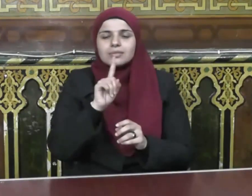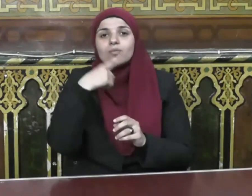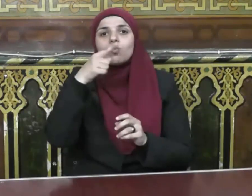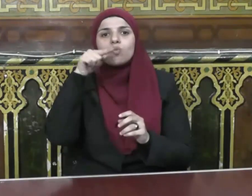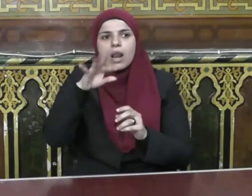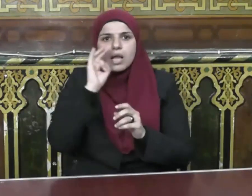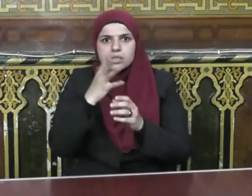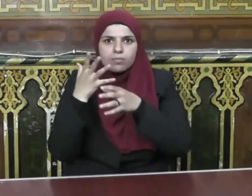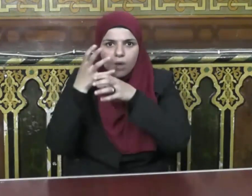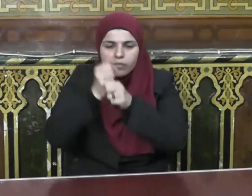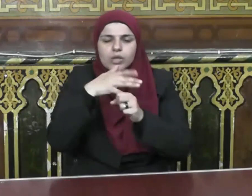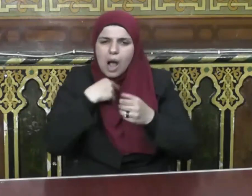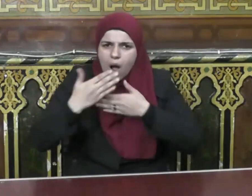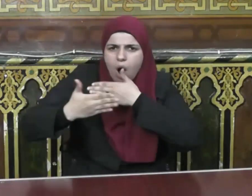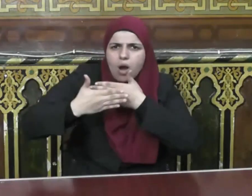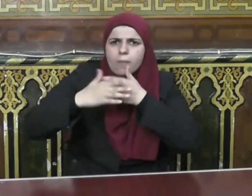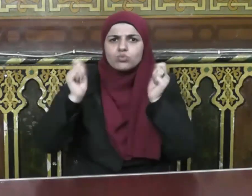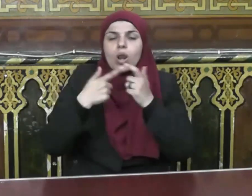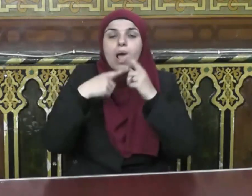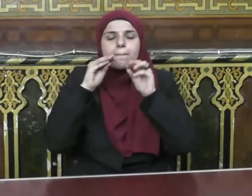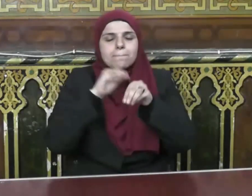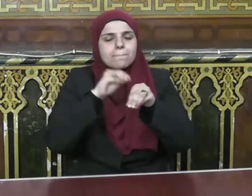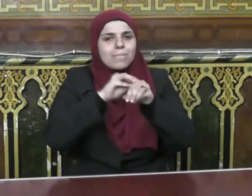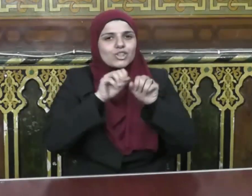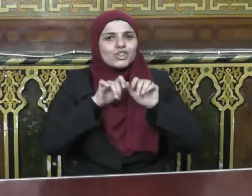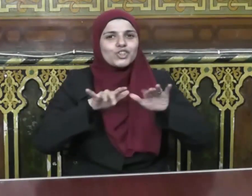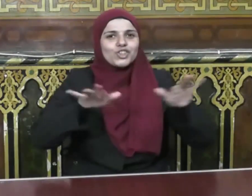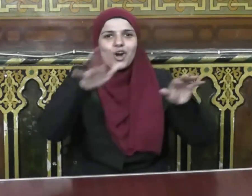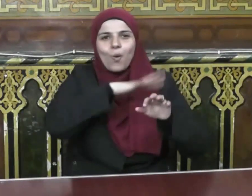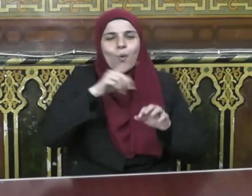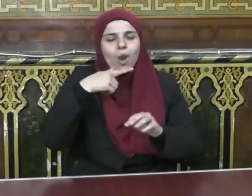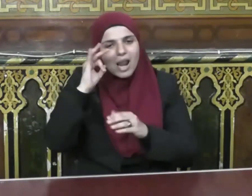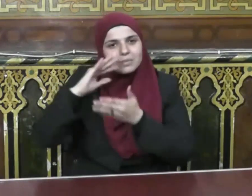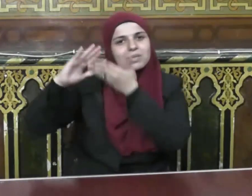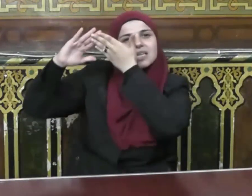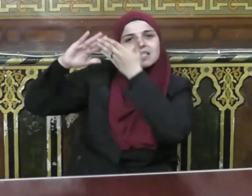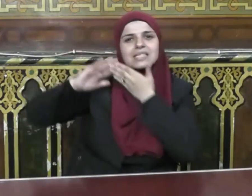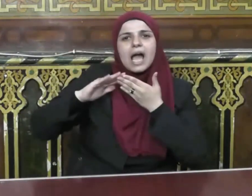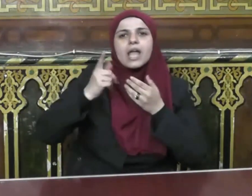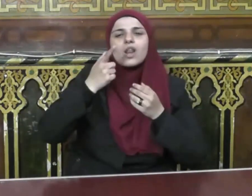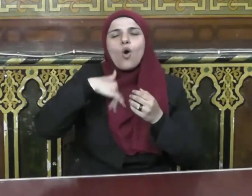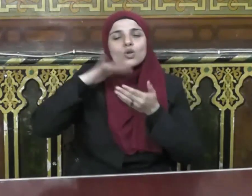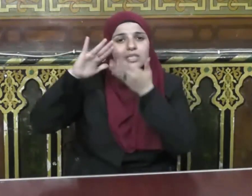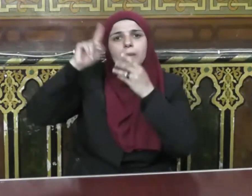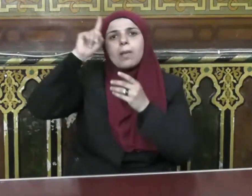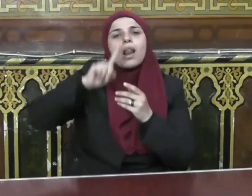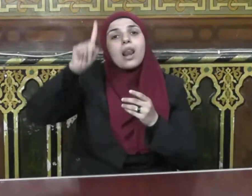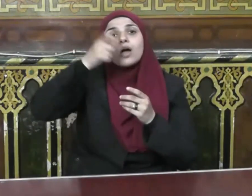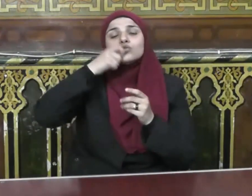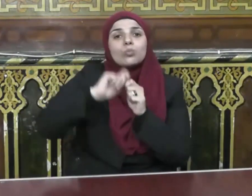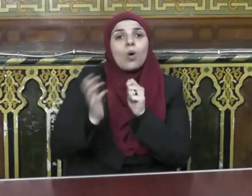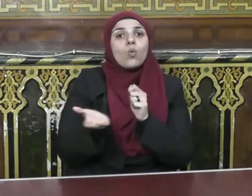فسددوا وقاربوا وأبشروا واستعينوا بالغدوة والروحة وشيء من الدلجة.